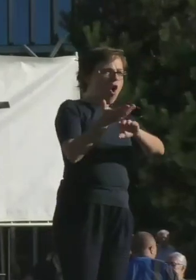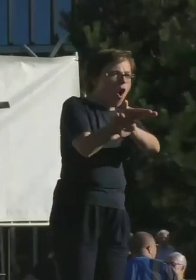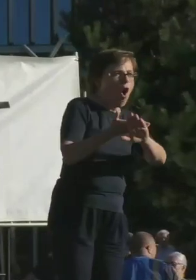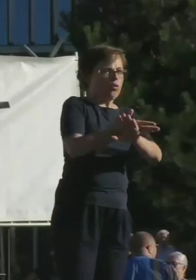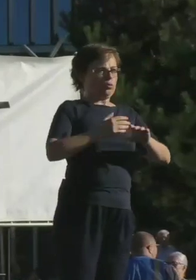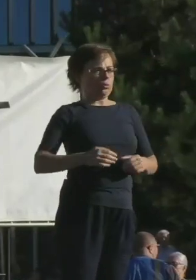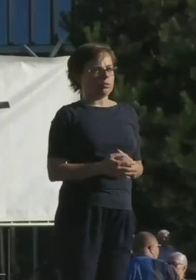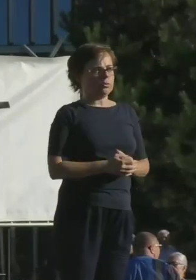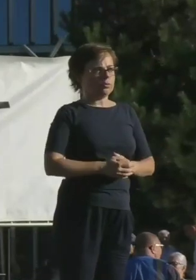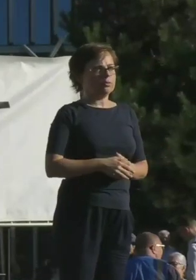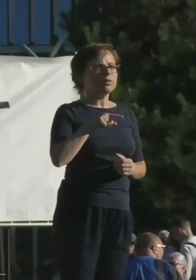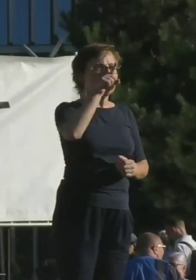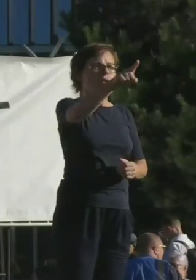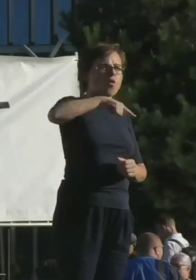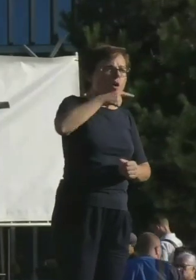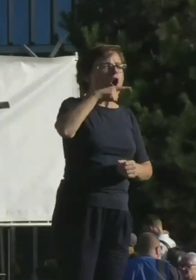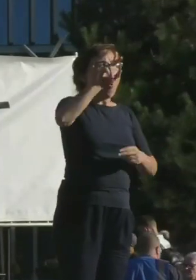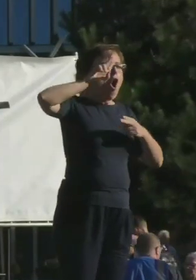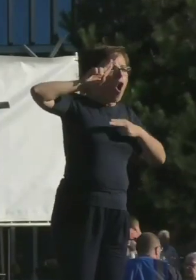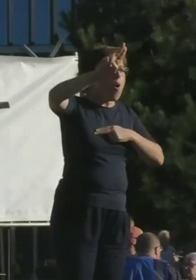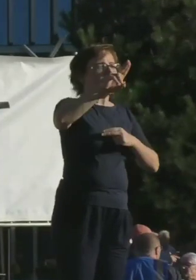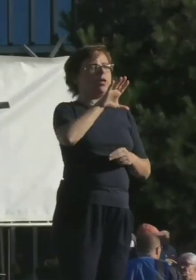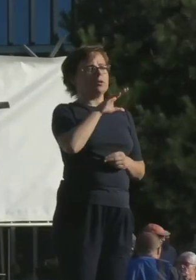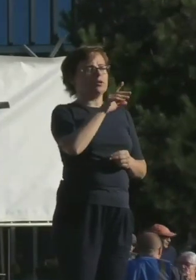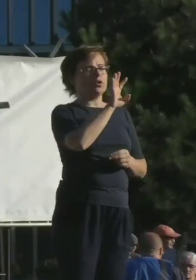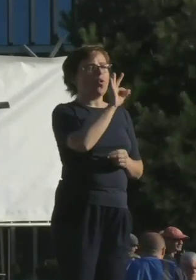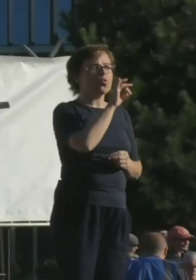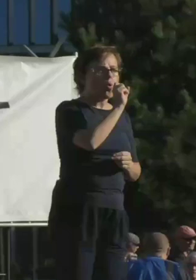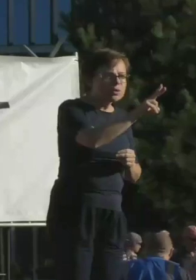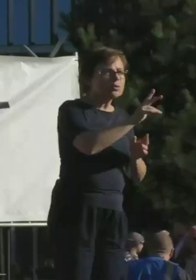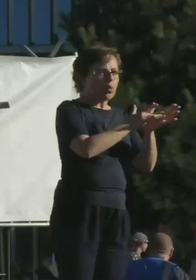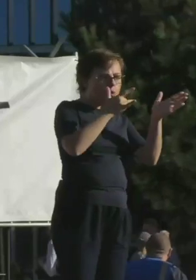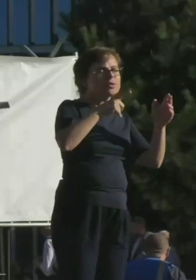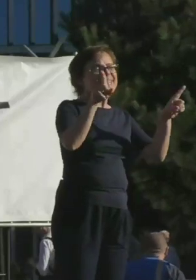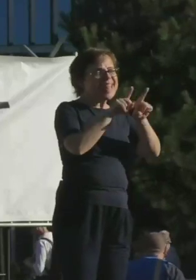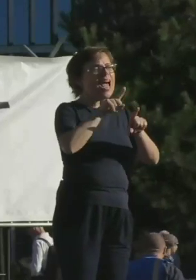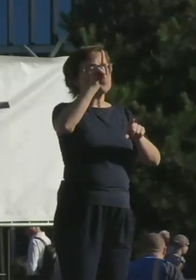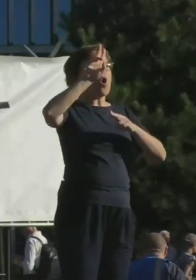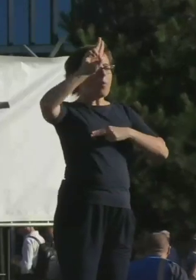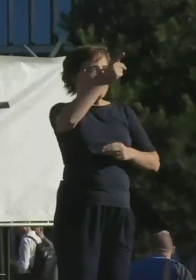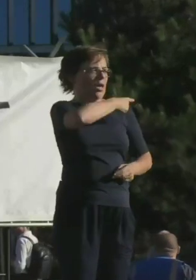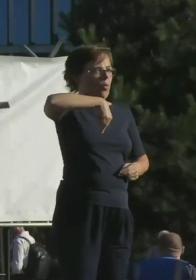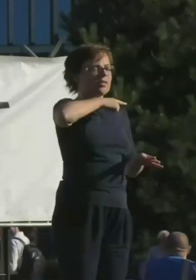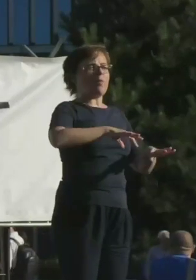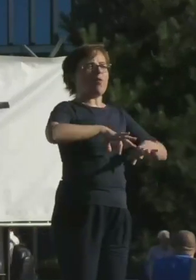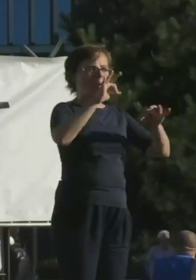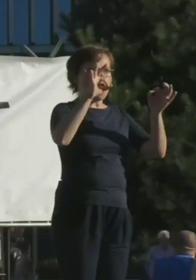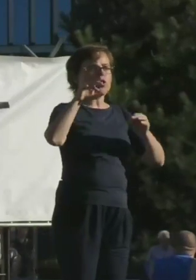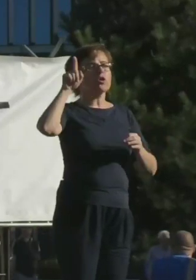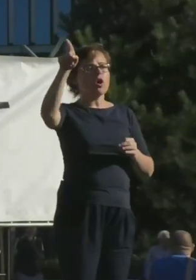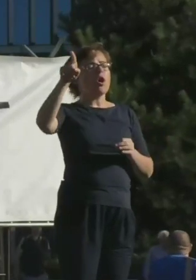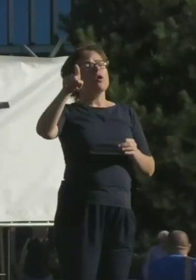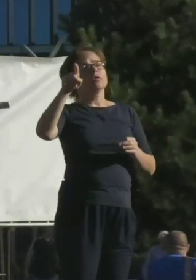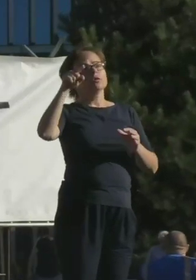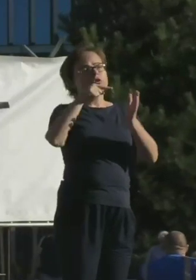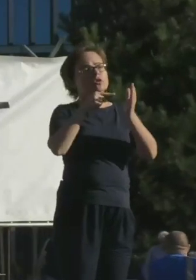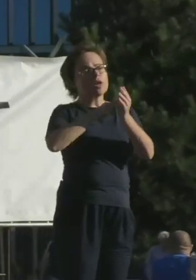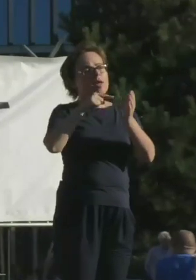oszuście. Obiecałeś Tuskowi i obiecałeś nam, wyborcom, że prędzej złożysz